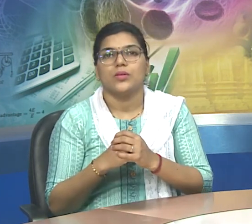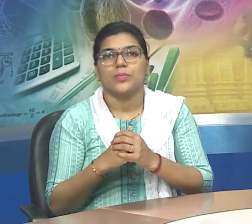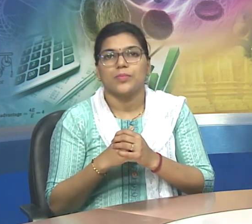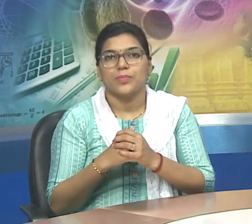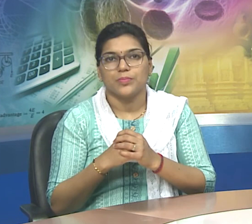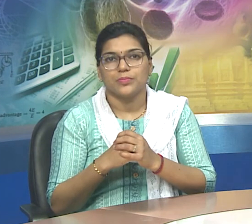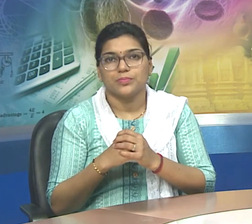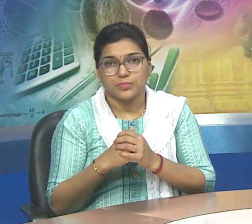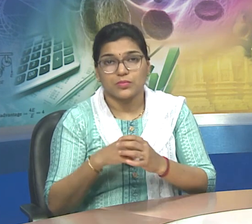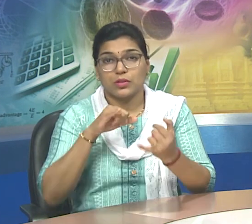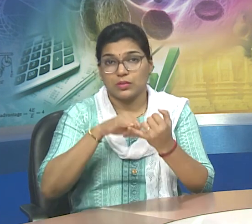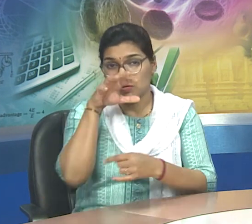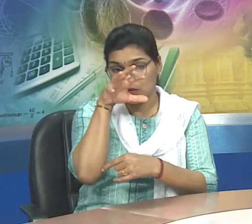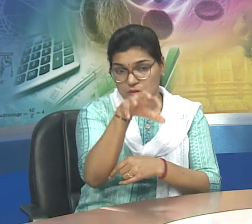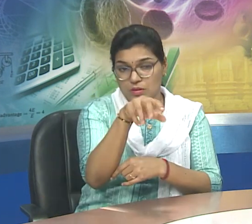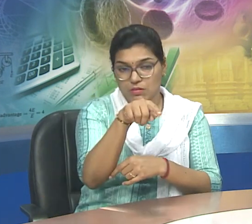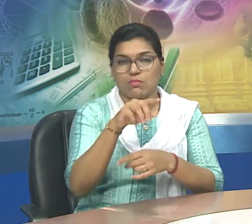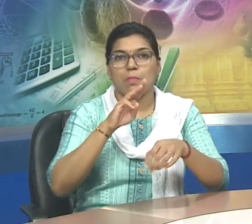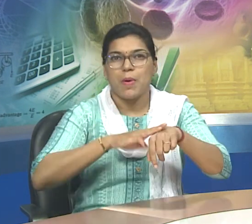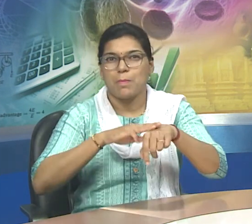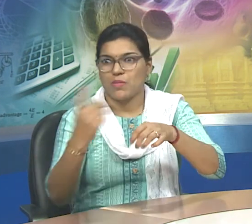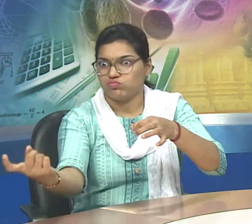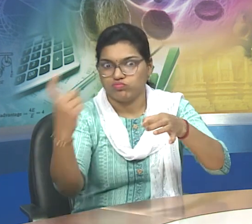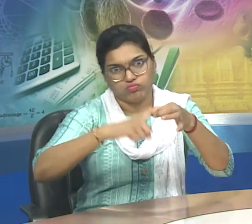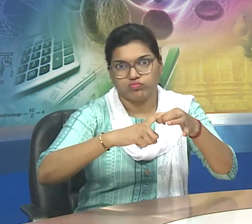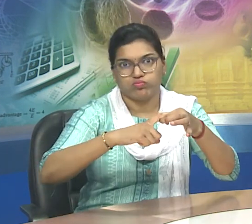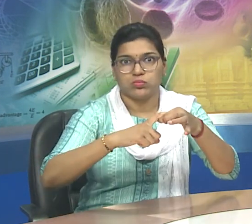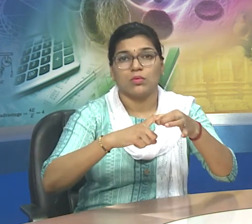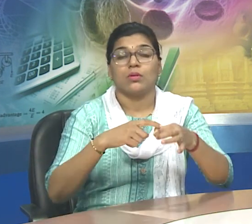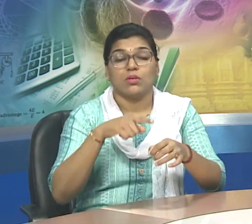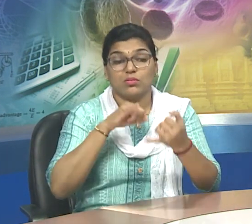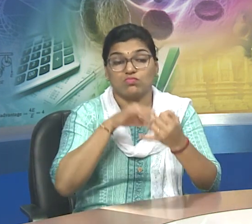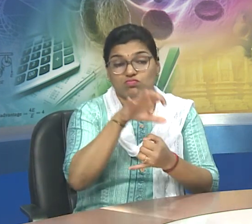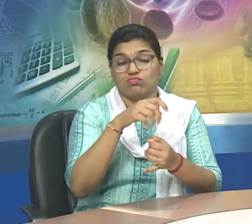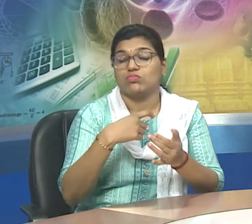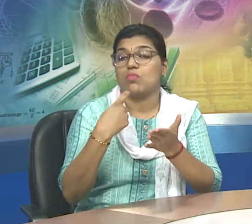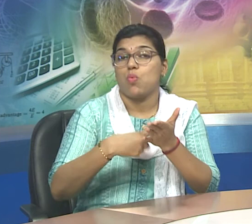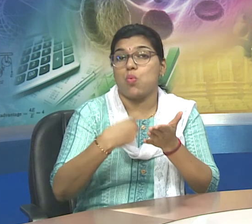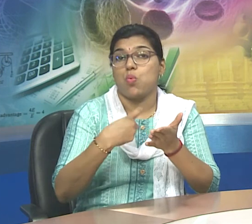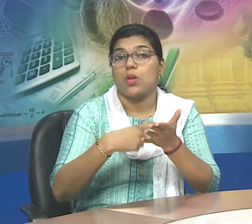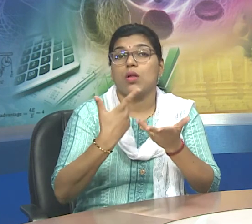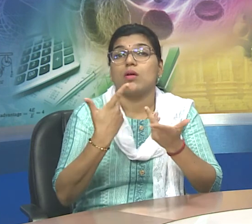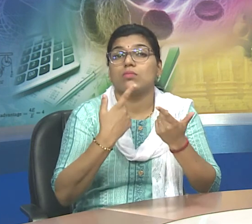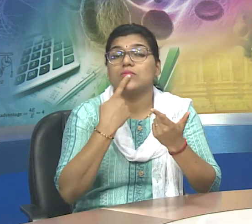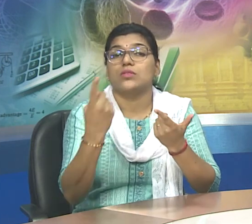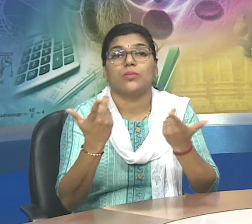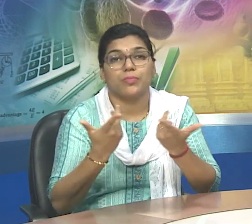दूसरा जो फिल इन द ब्लैंक अर्थात खाली स्थान आपके सामने है, इसमें कहा गया है द मेंबरशिप ऑफ द स्टेट इज